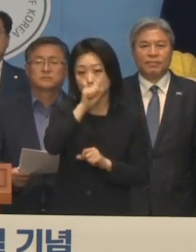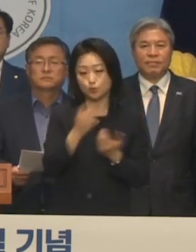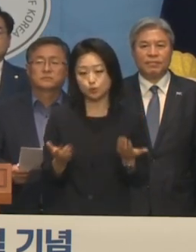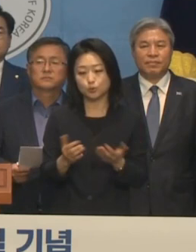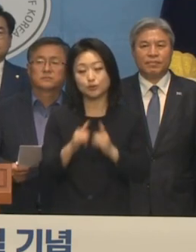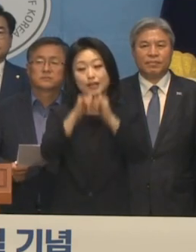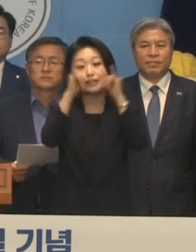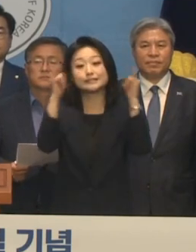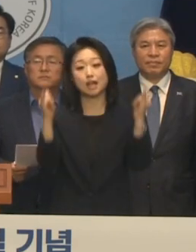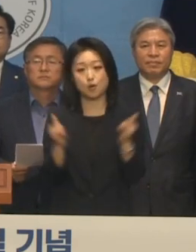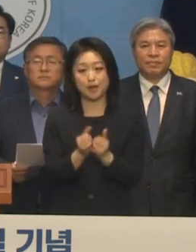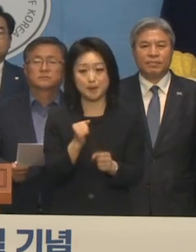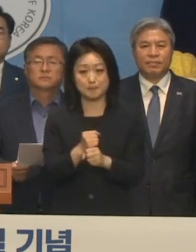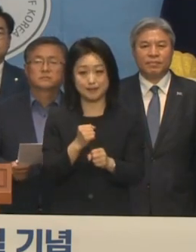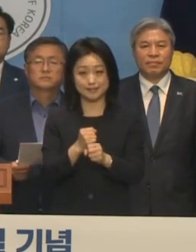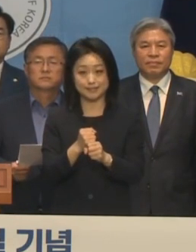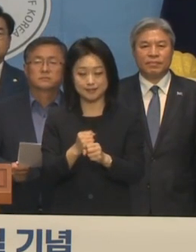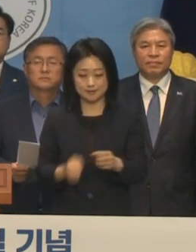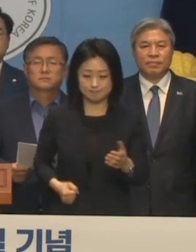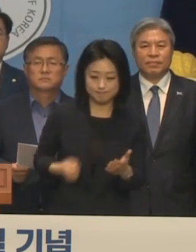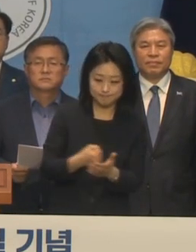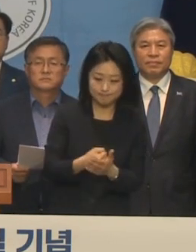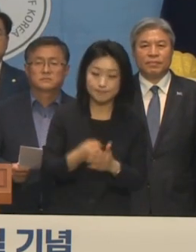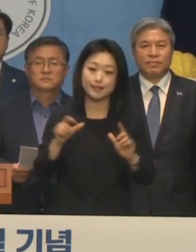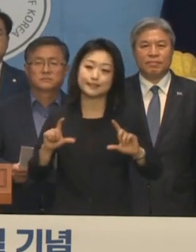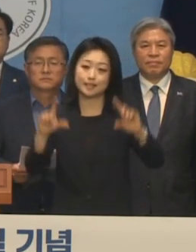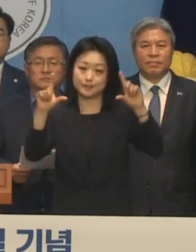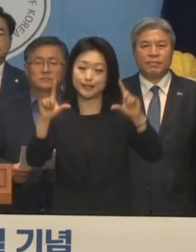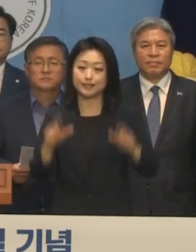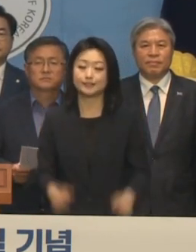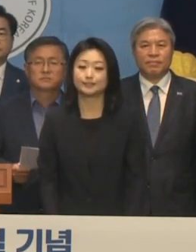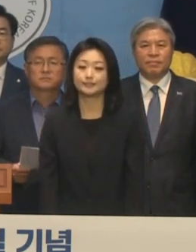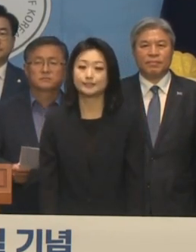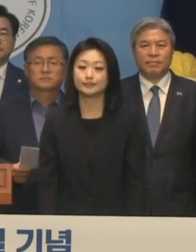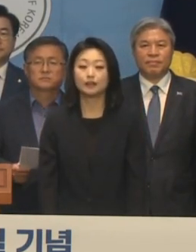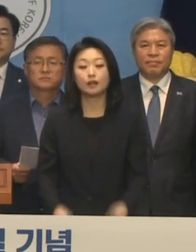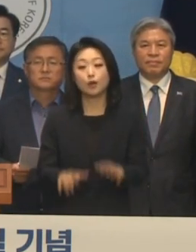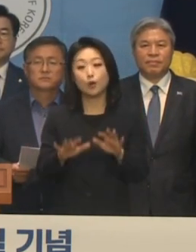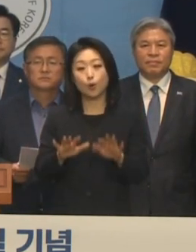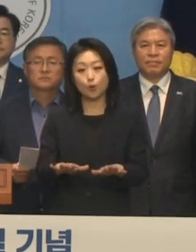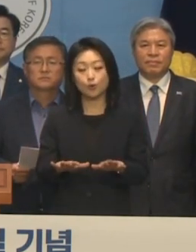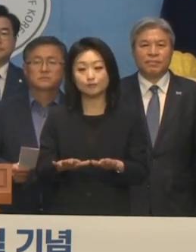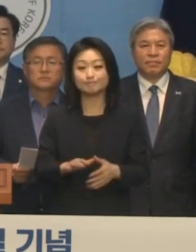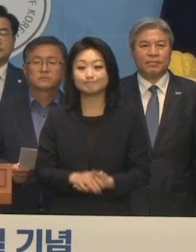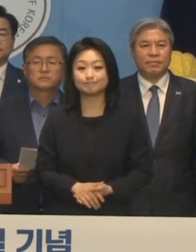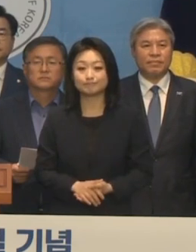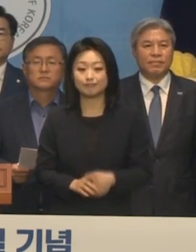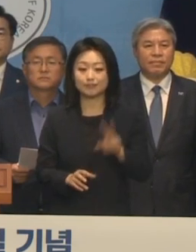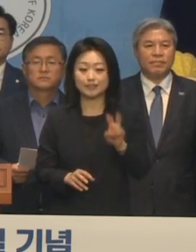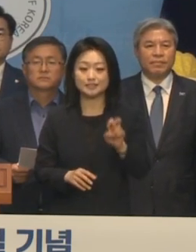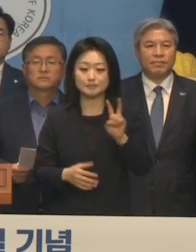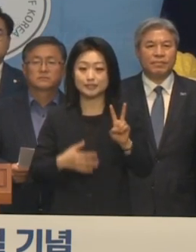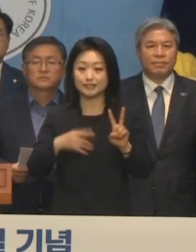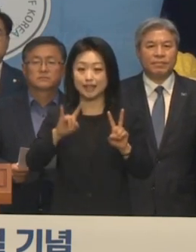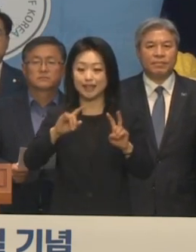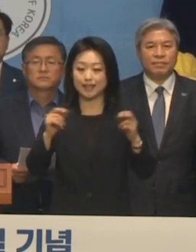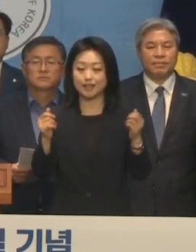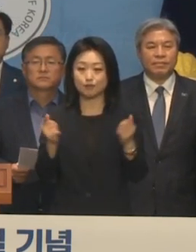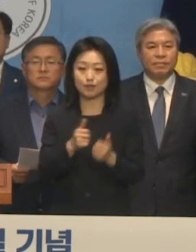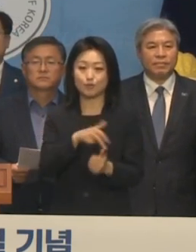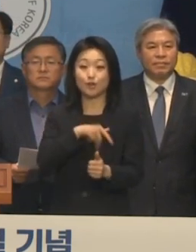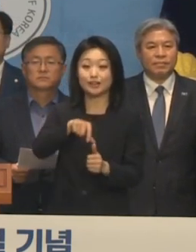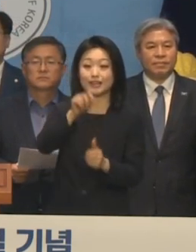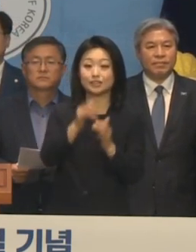노동사회를 만들어가는 것을 결의하는 날입니다. 이제 오늘 22대 당선자들이